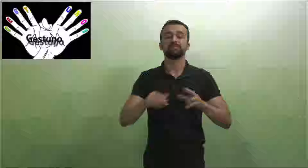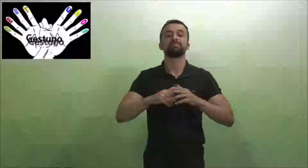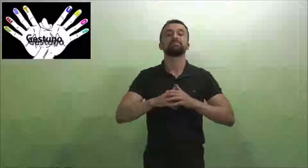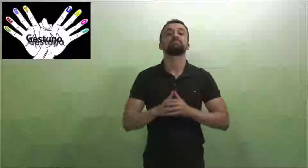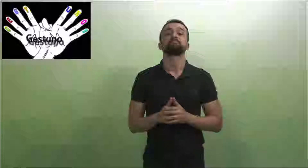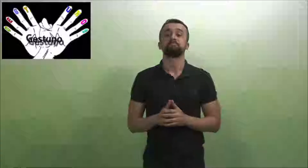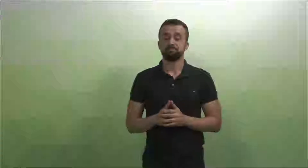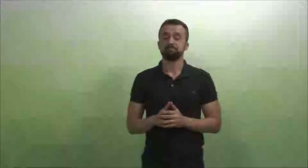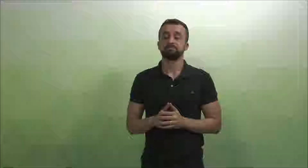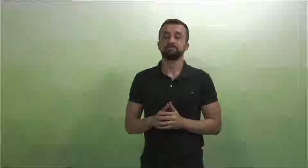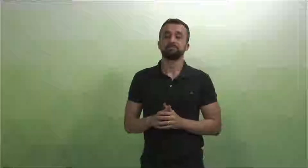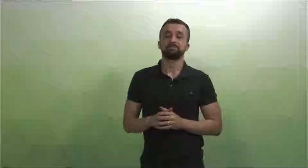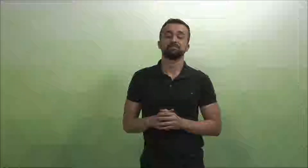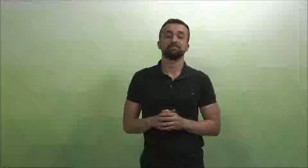Esse é o sinal.